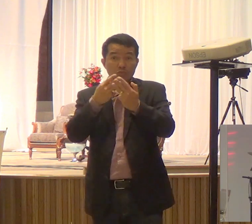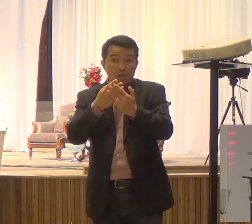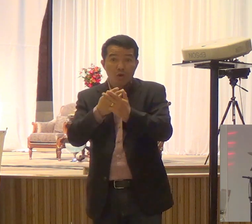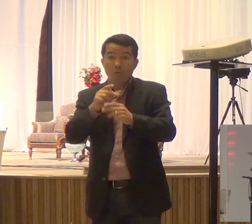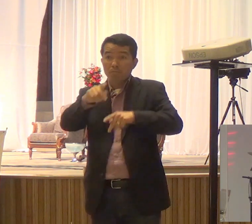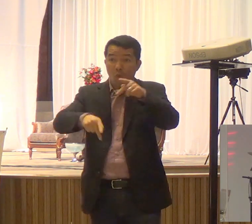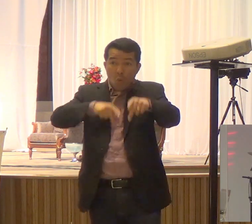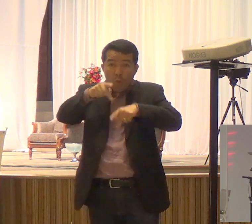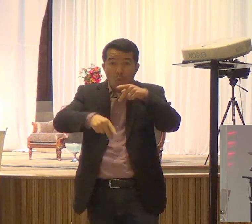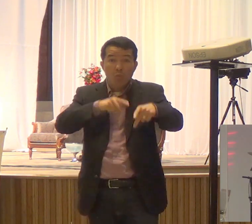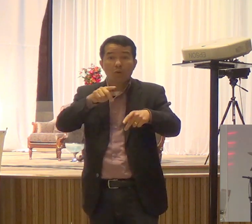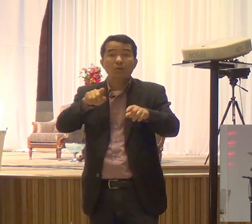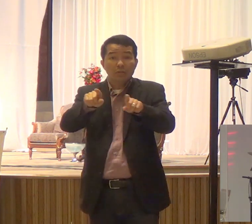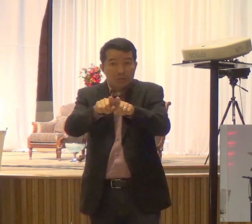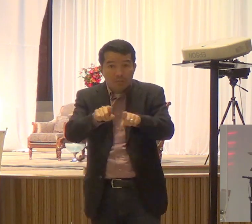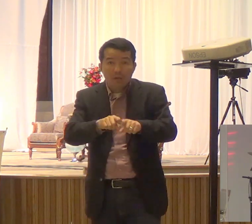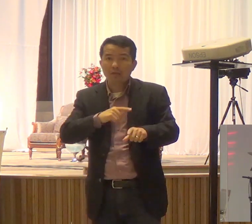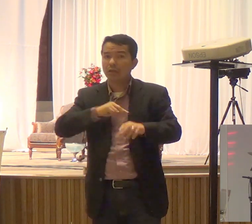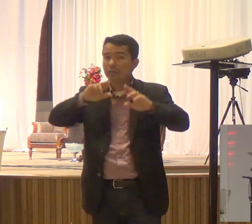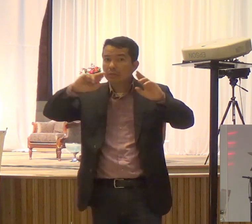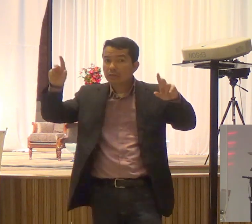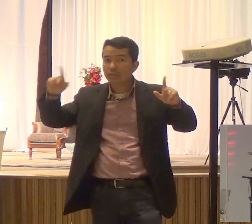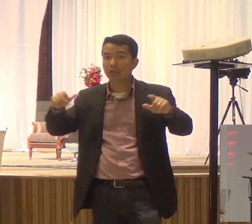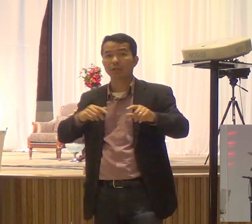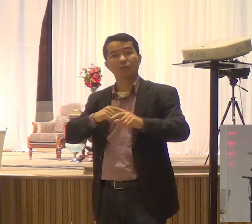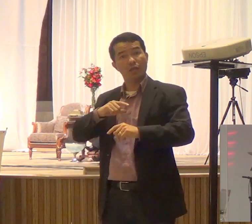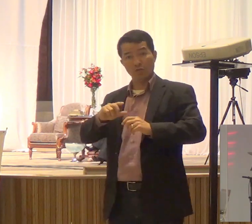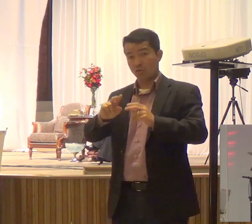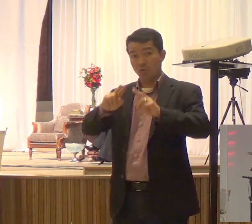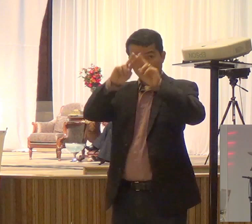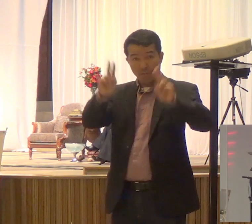gente está falando aqui de algum fogo literal, né? Porque